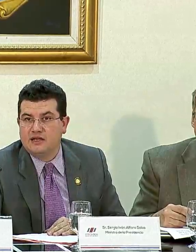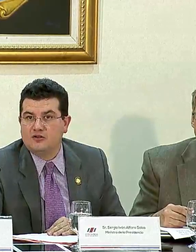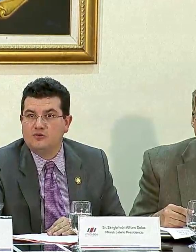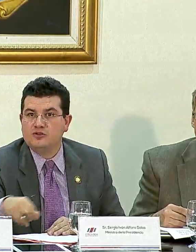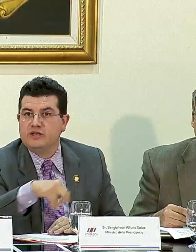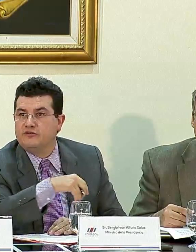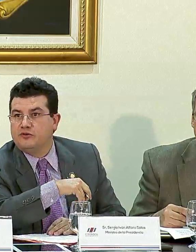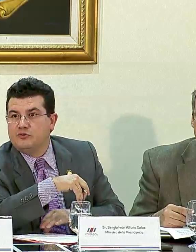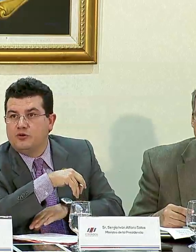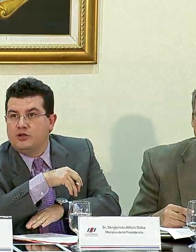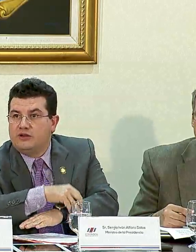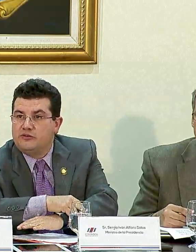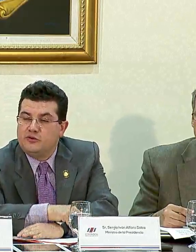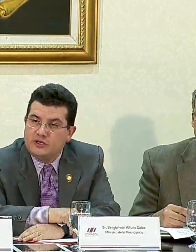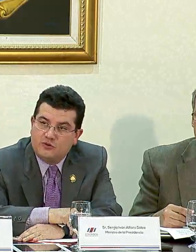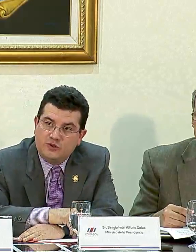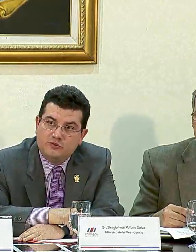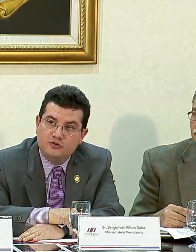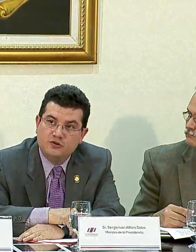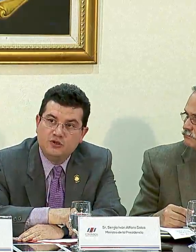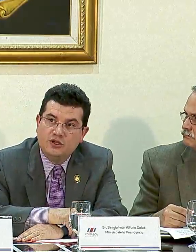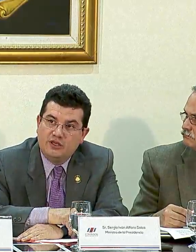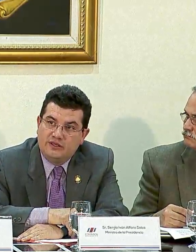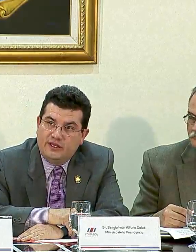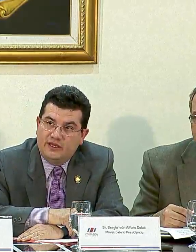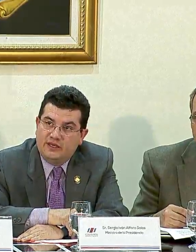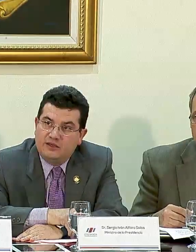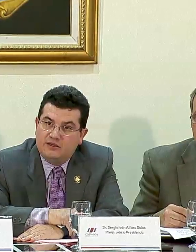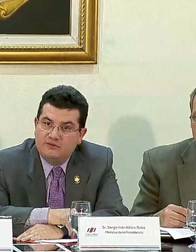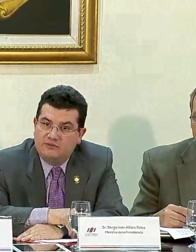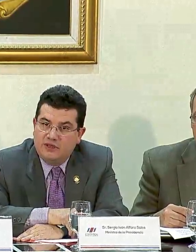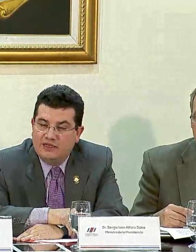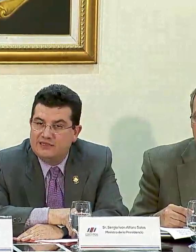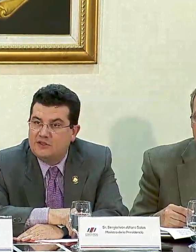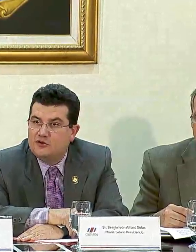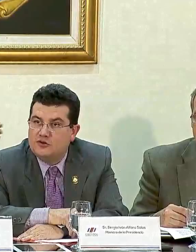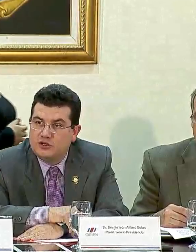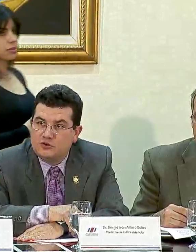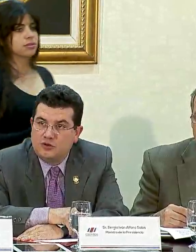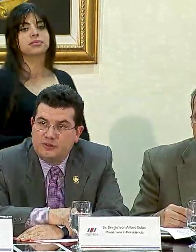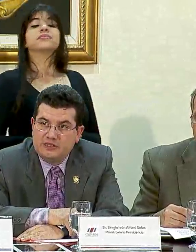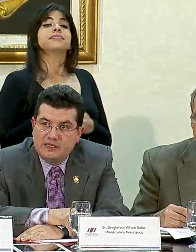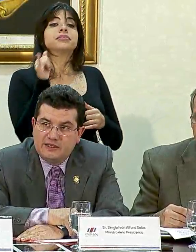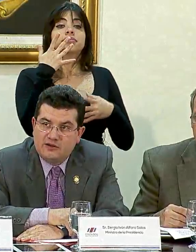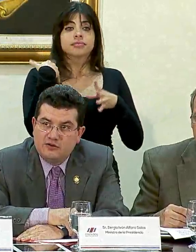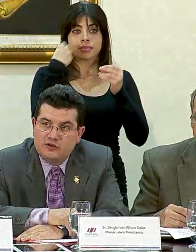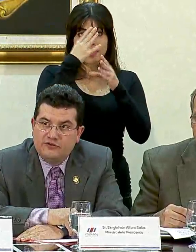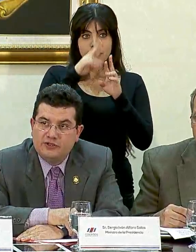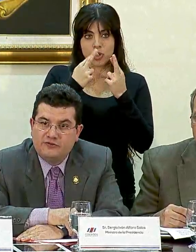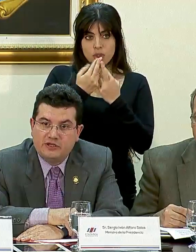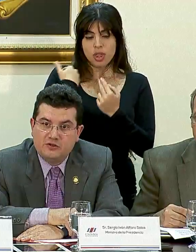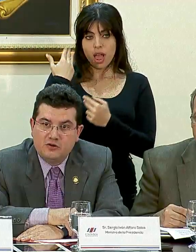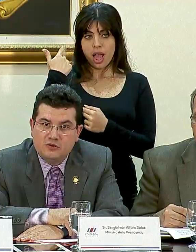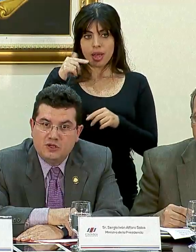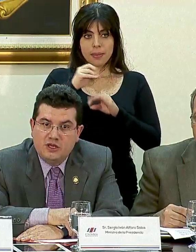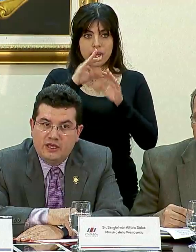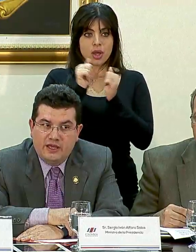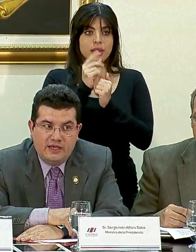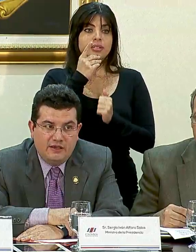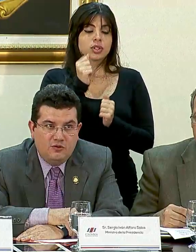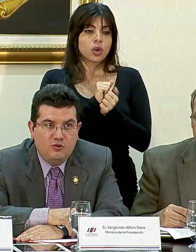Gracias. Tal como se informó en la reunión que tuvimos en el desayuno que tuvo el presidente con los jefes de